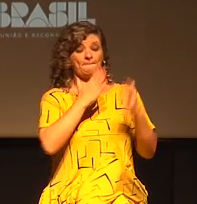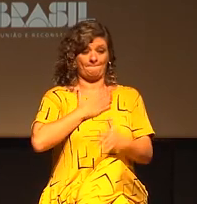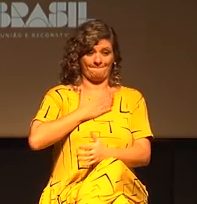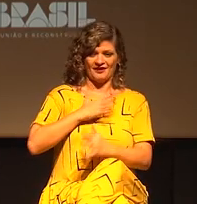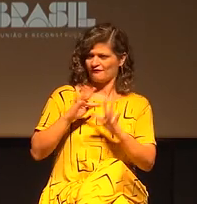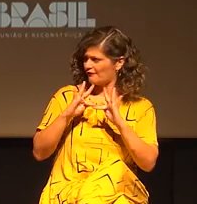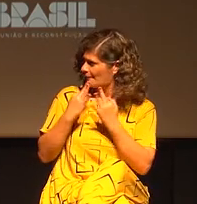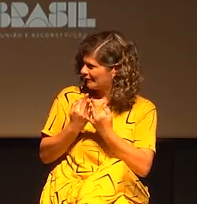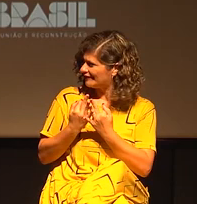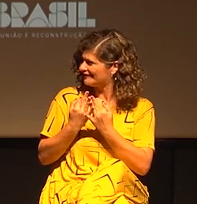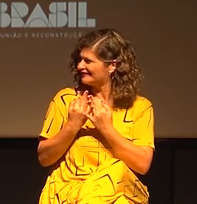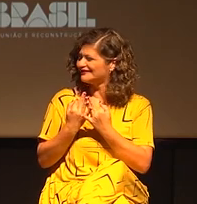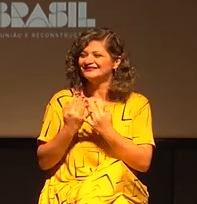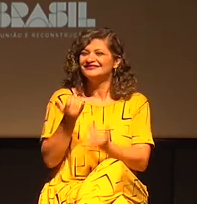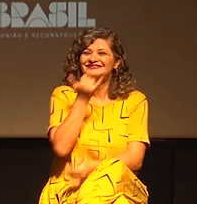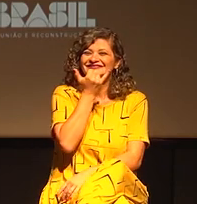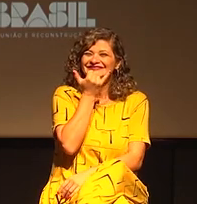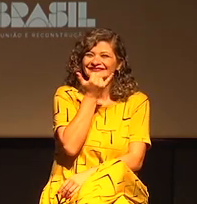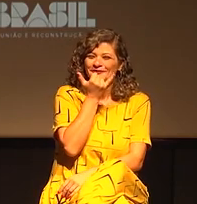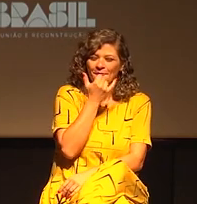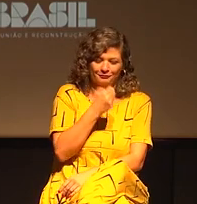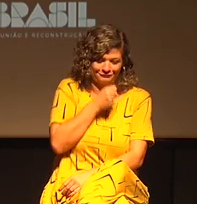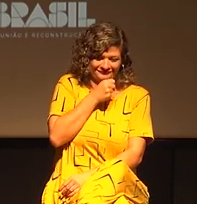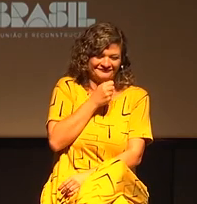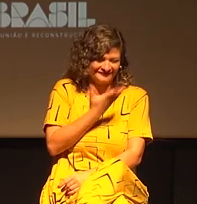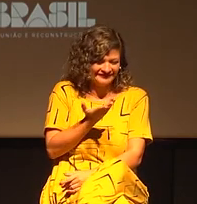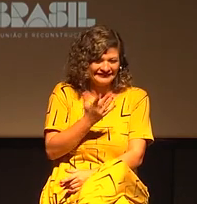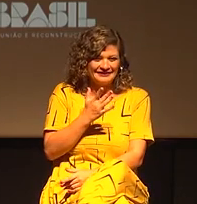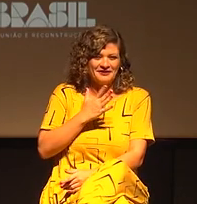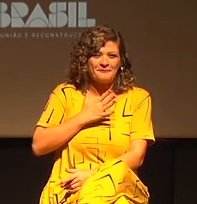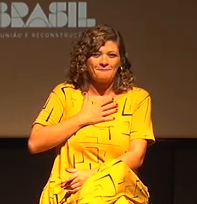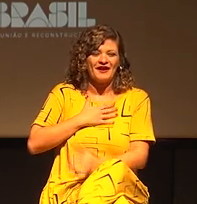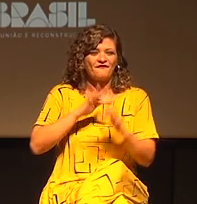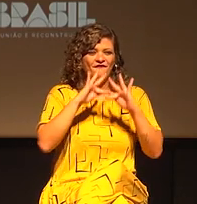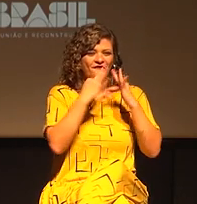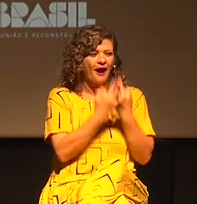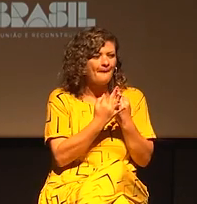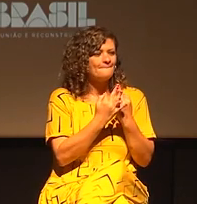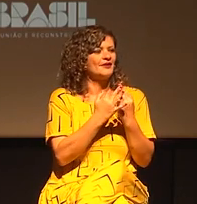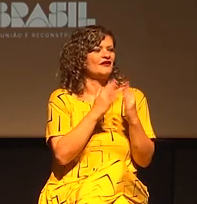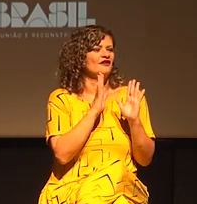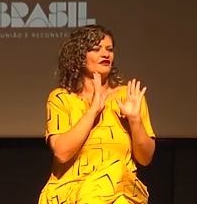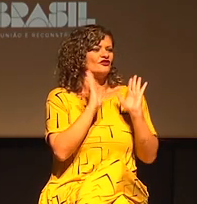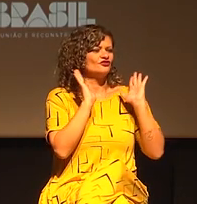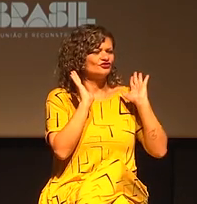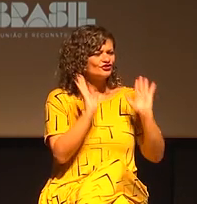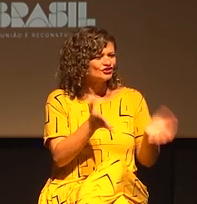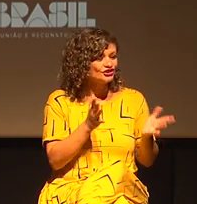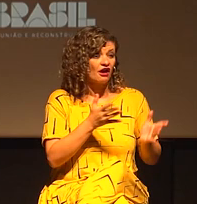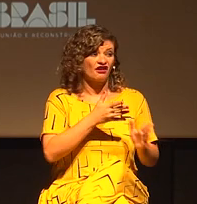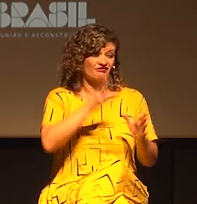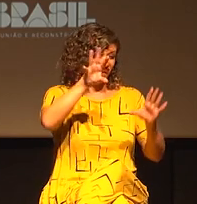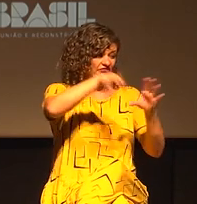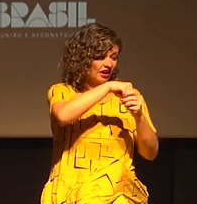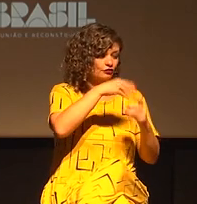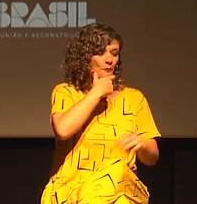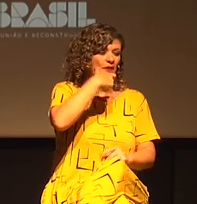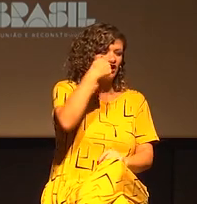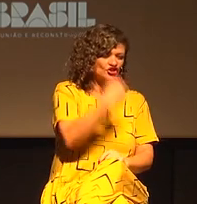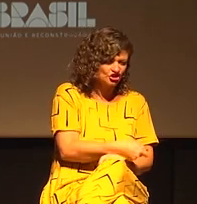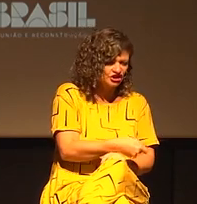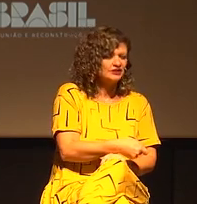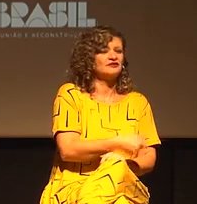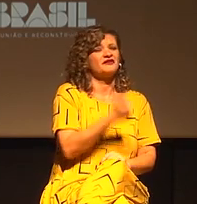aqui mais perto Ah desculpa que veio de problemas com situações bem machistas uma mãe